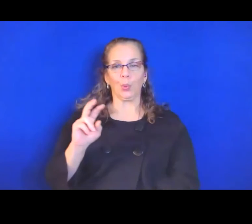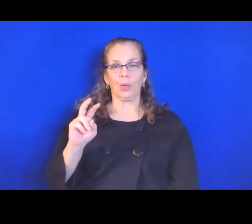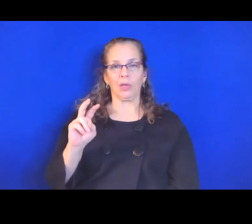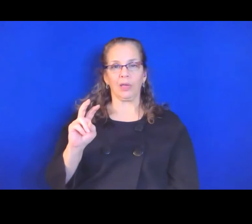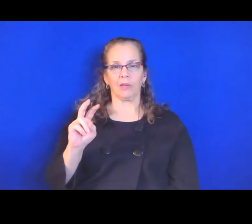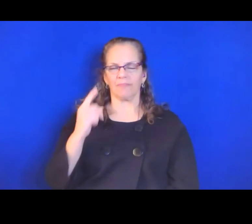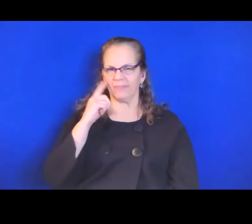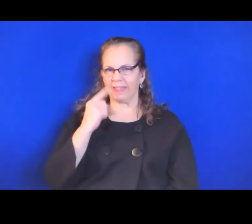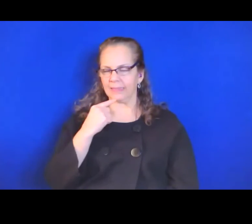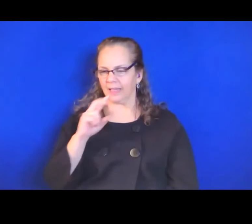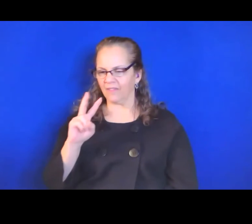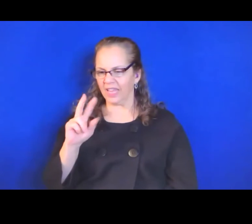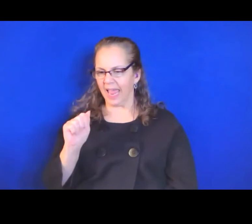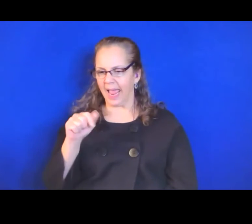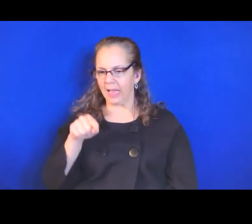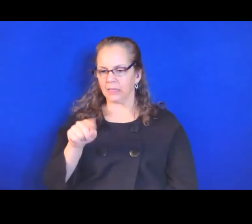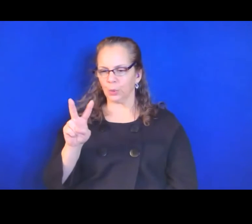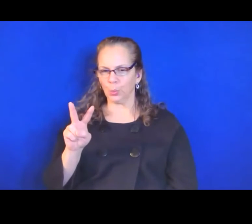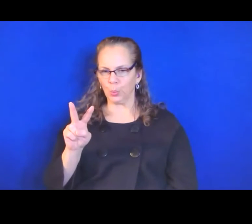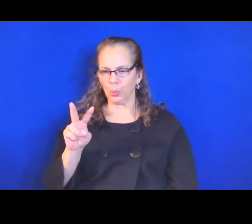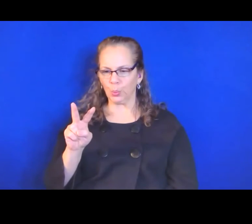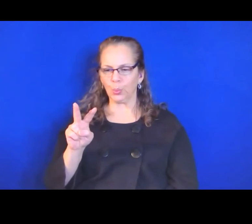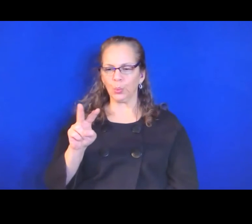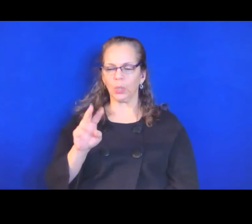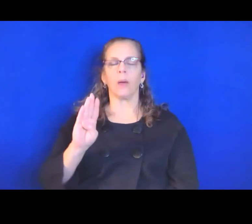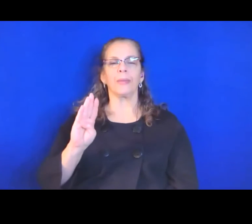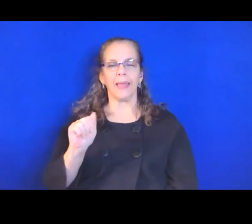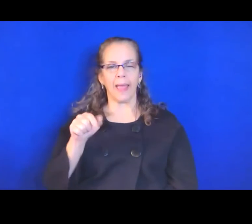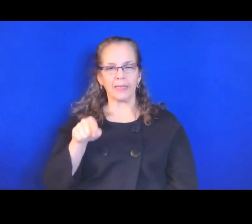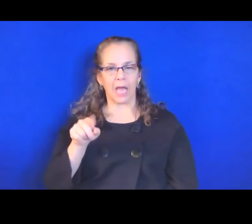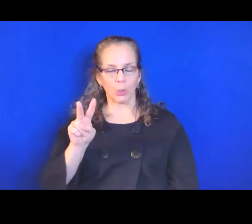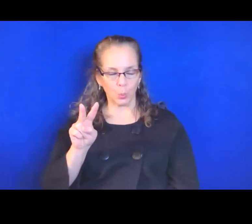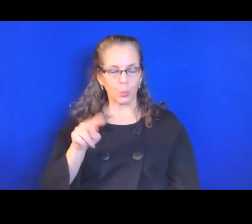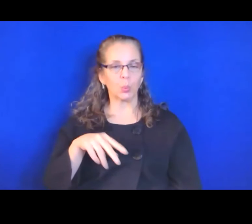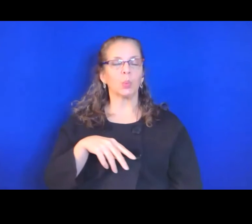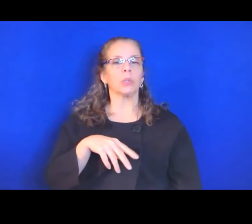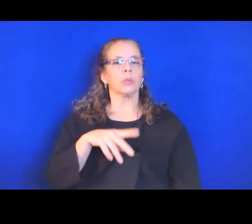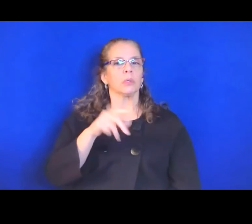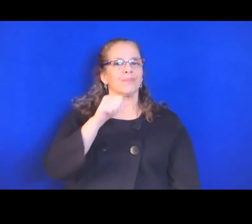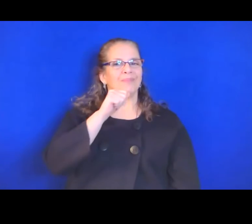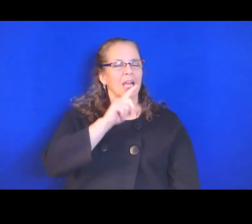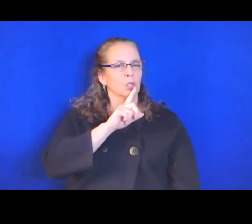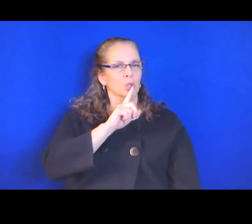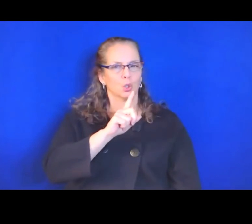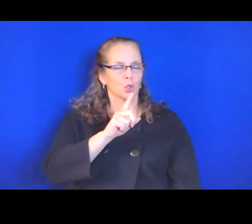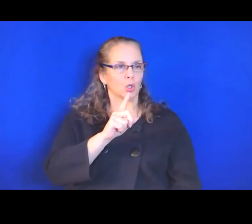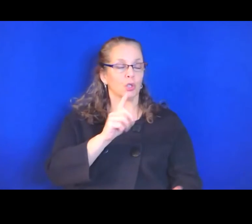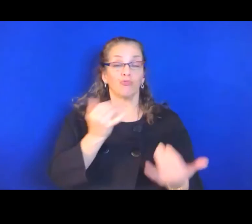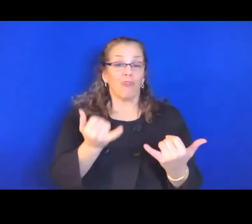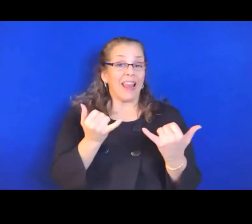Right now, it's something that we're following, but it's. 我们有跟进这个情况的，我们有关注，但是我